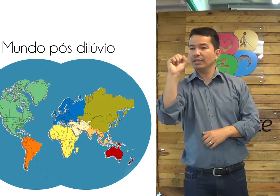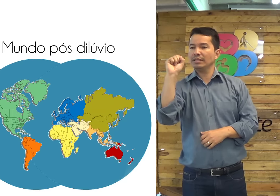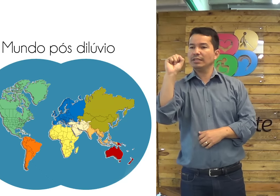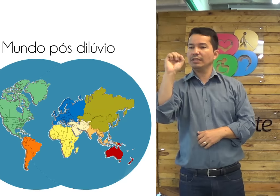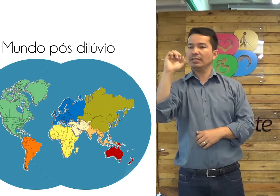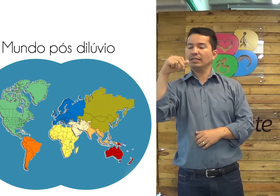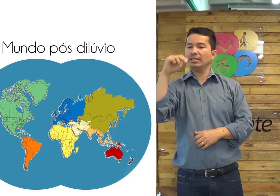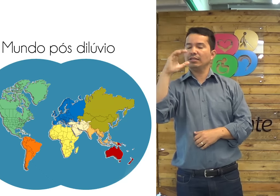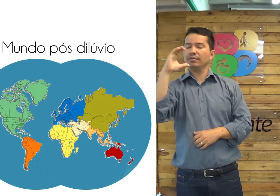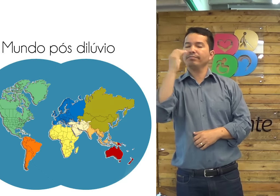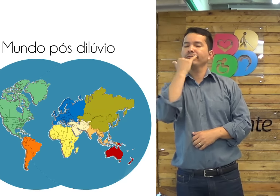do